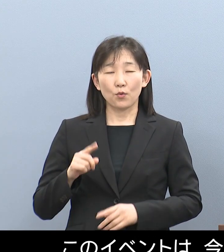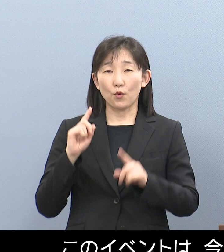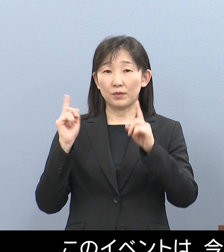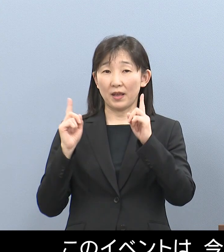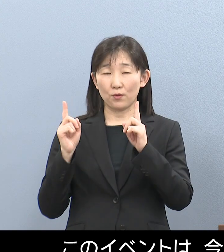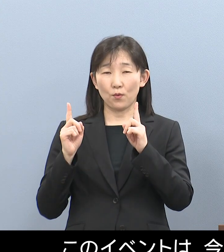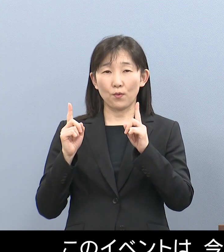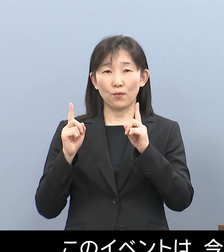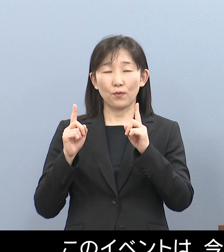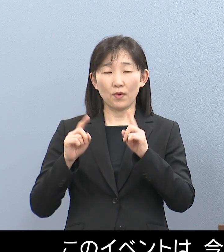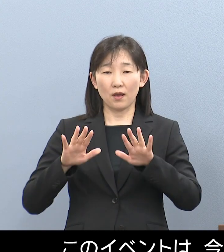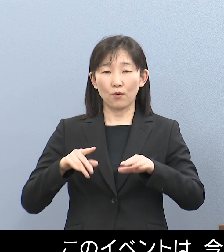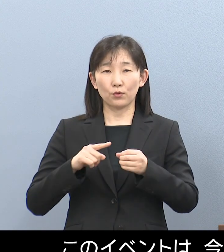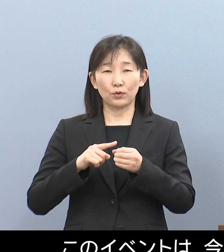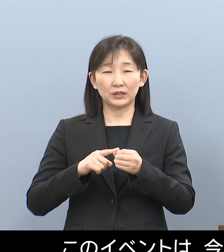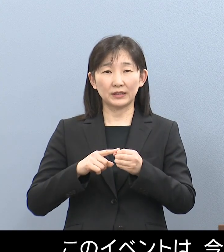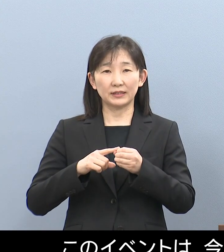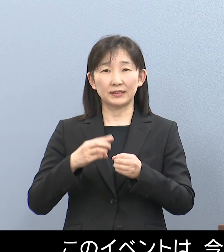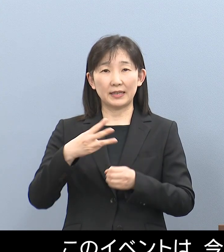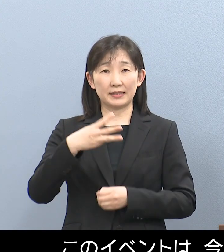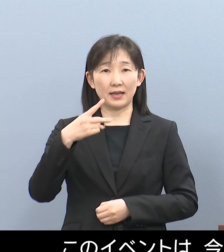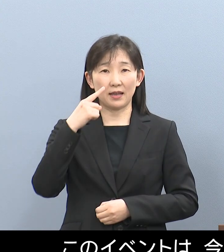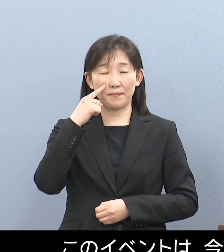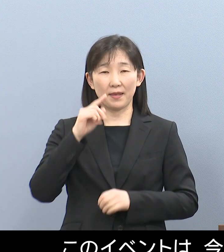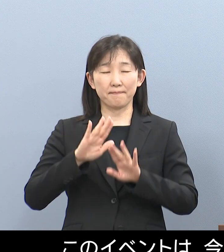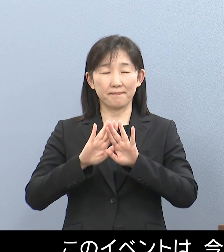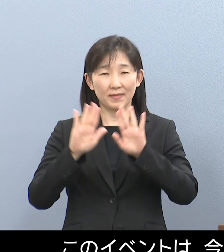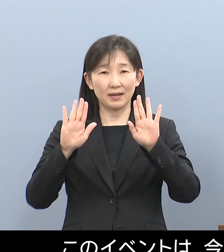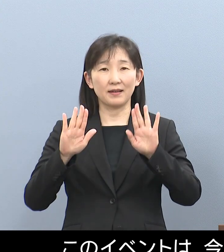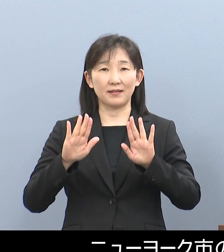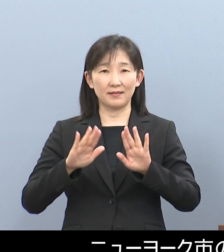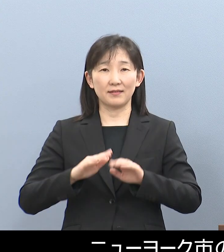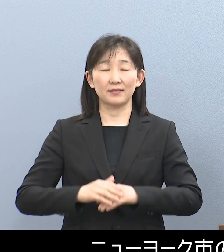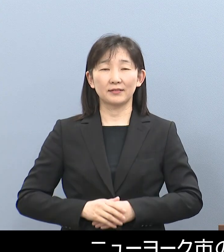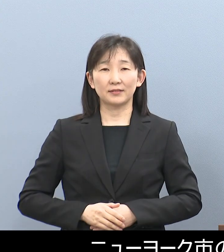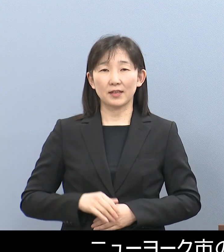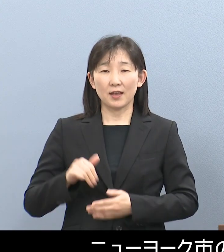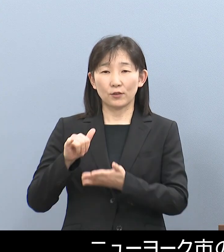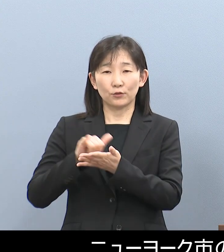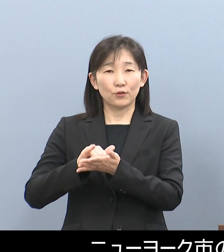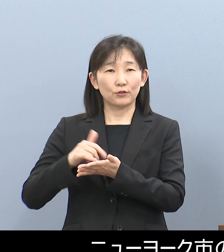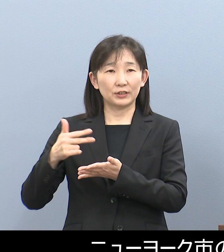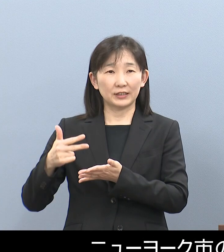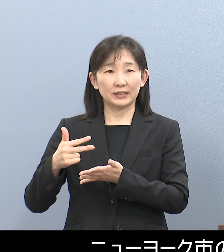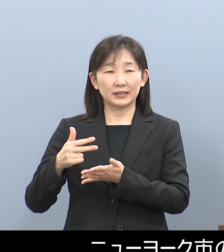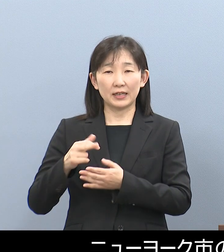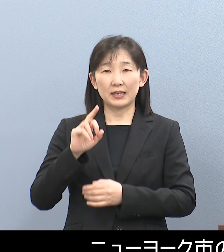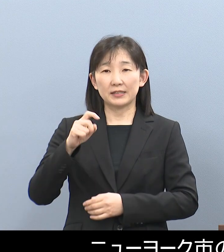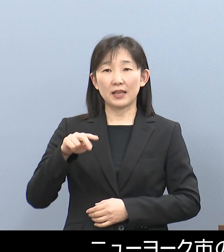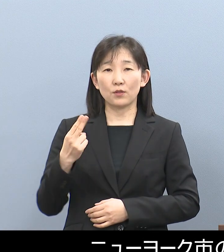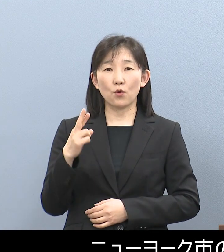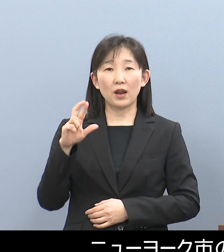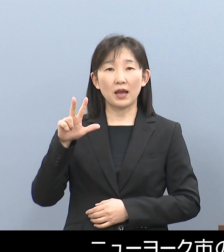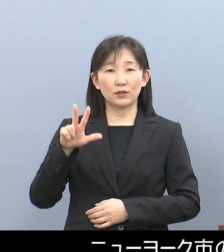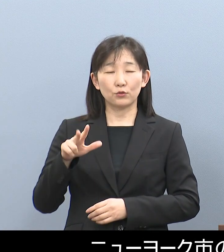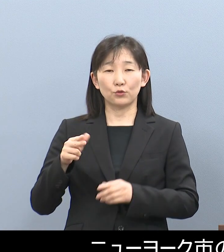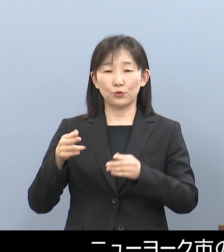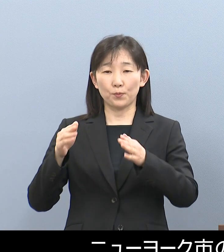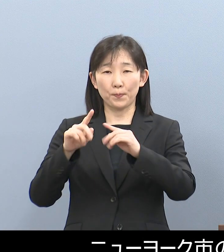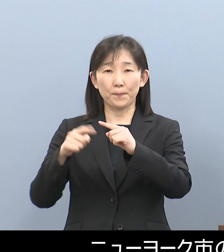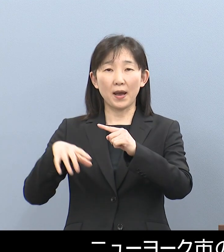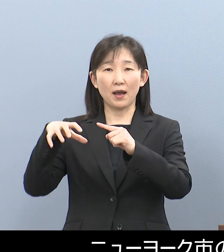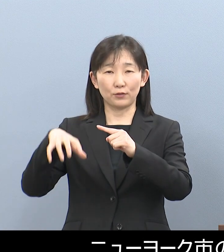ントは今年で3回目の開催となりましてニューヨーク市のセントラルパークウエストの